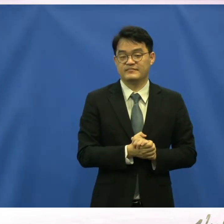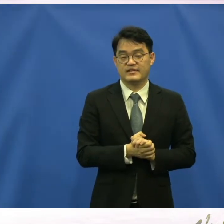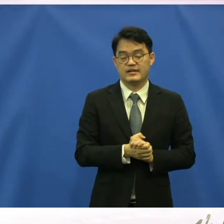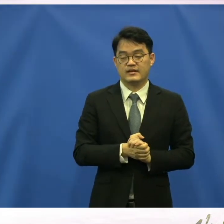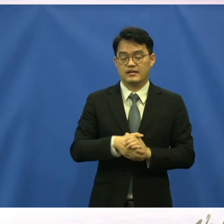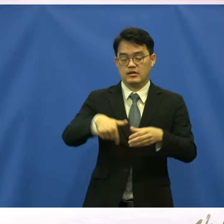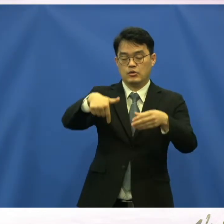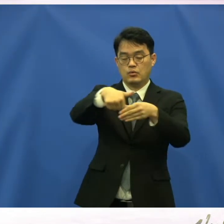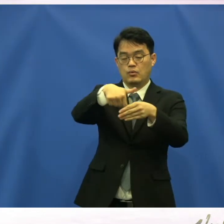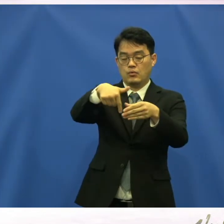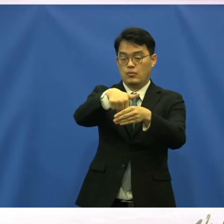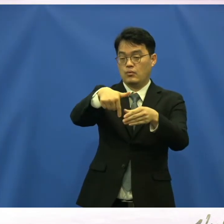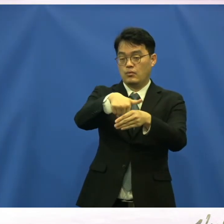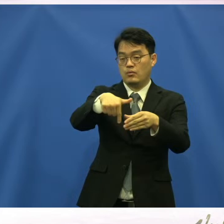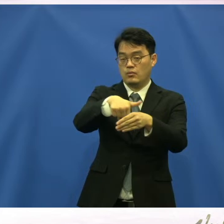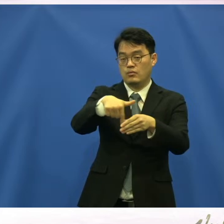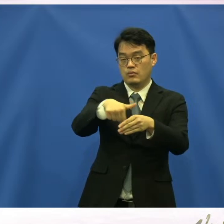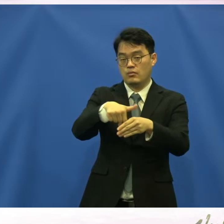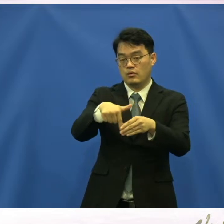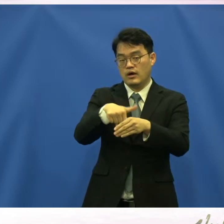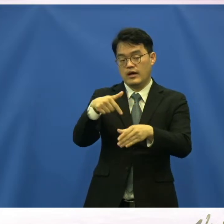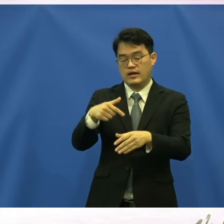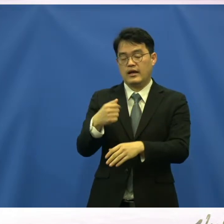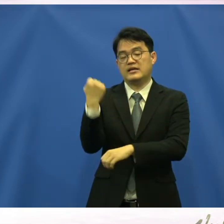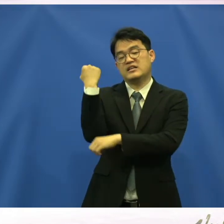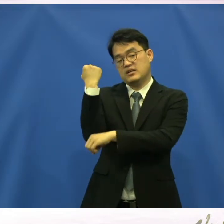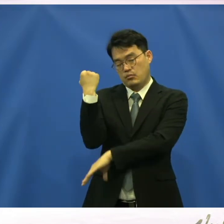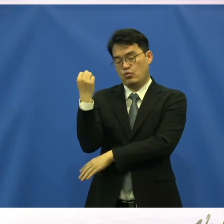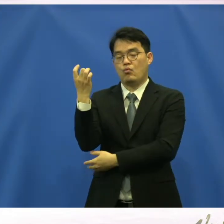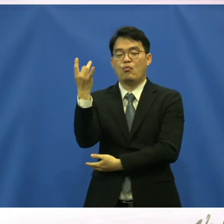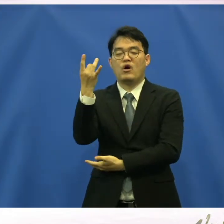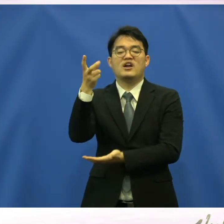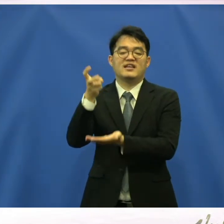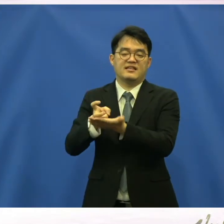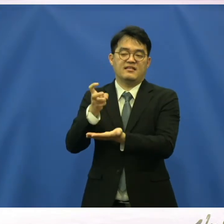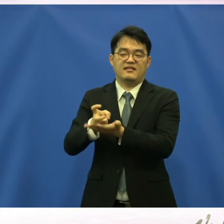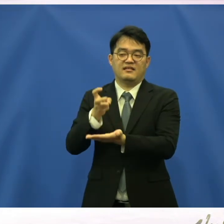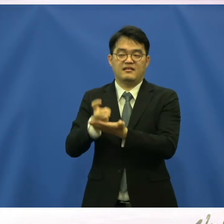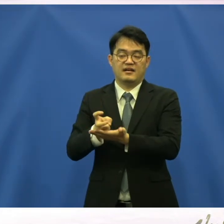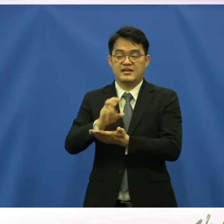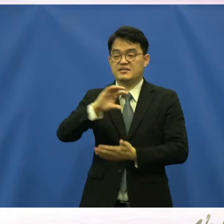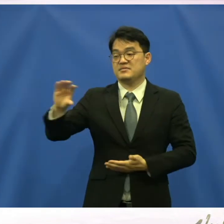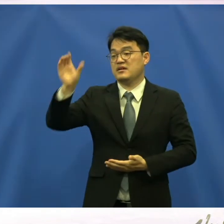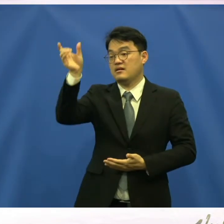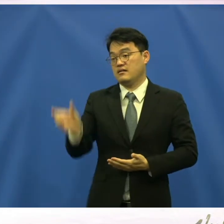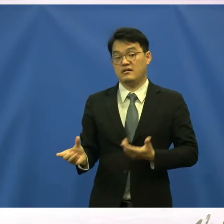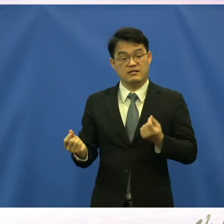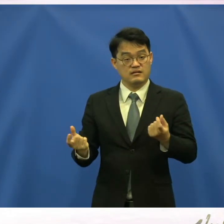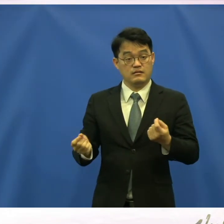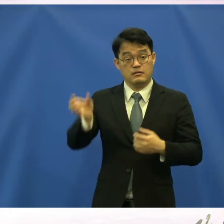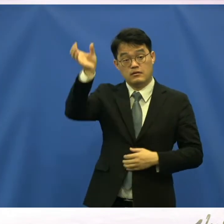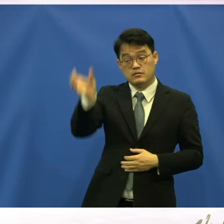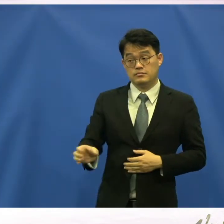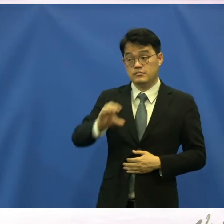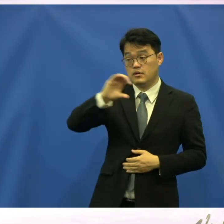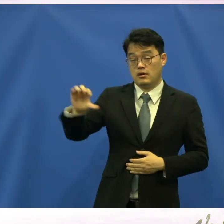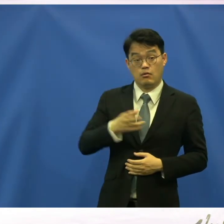기독교가 기독교였으면 그래서 십자가 때문인 거죠. 그래서 우리가 십자가가 아니면 하나님을 알 수도 없습니다.